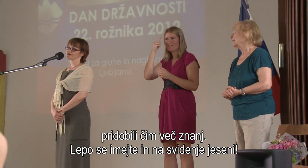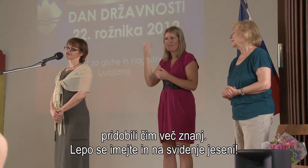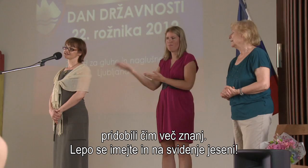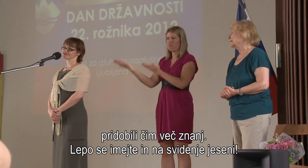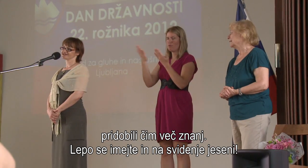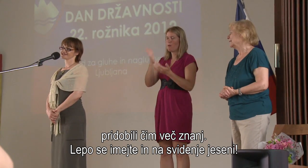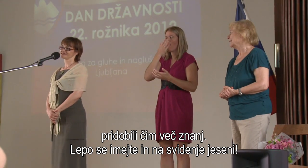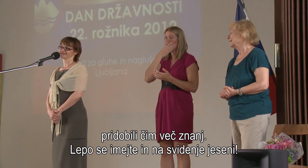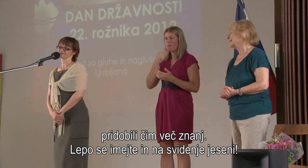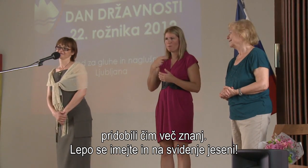in nasvidenje jeseni.